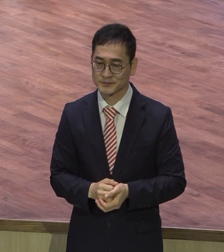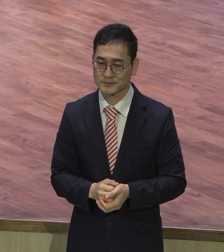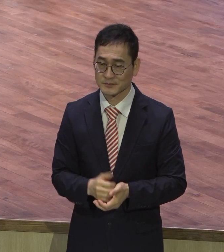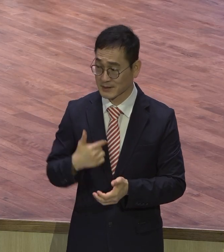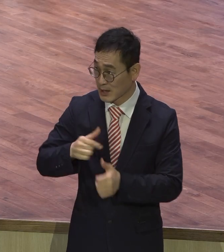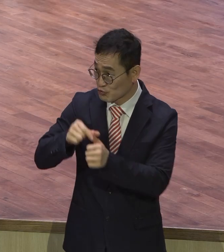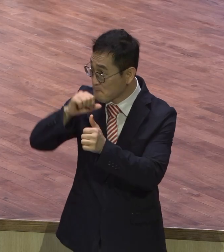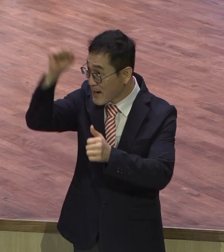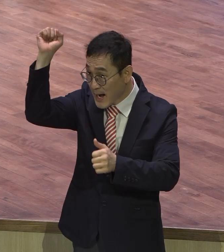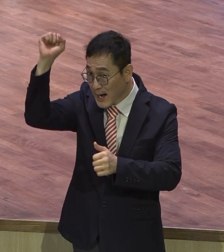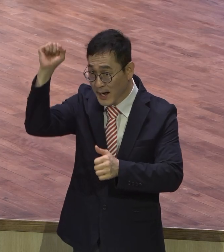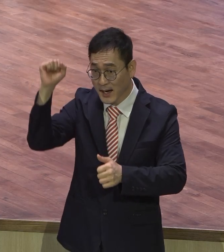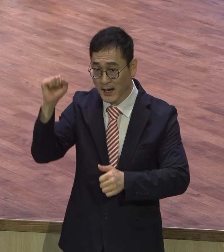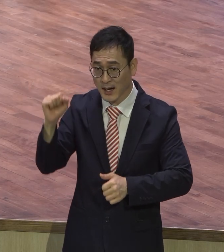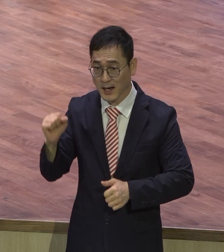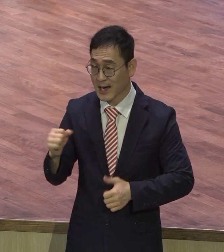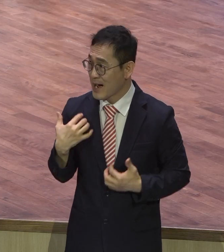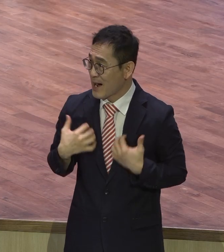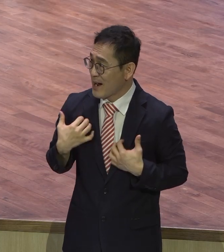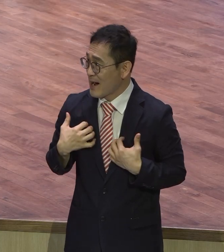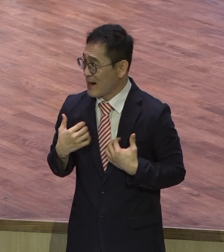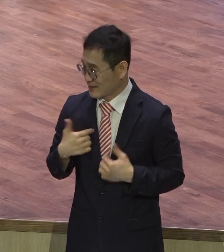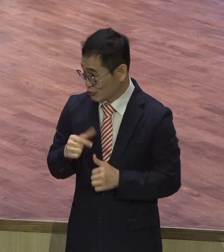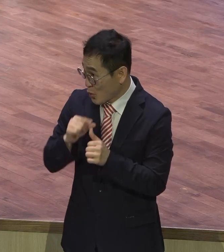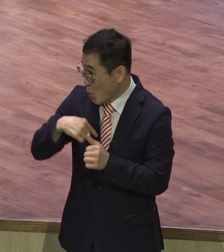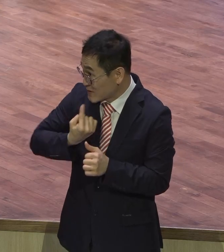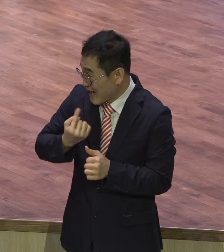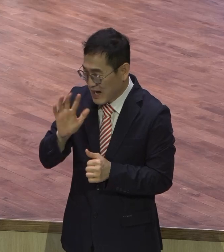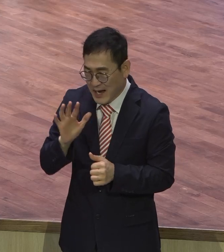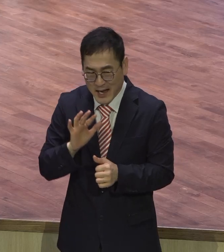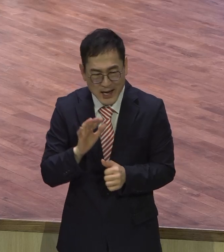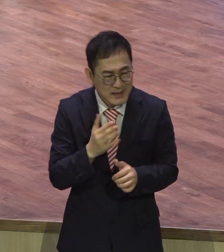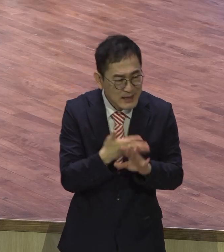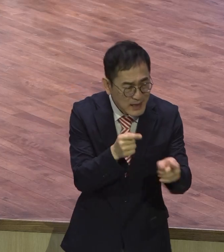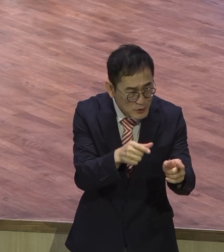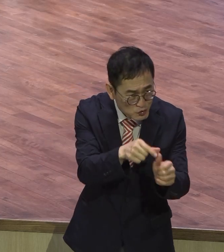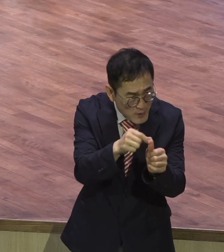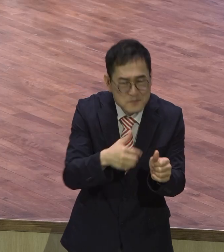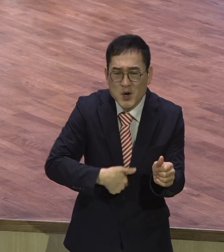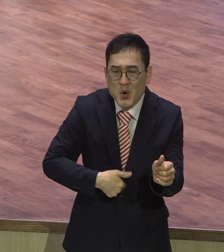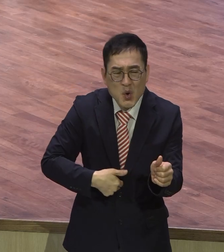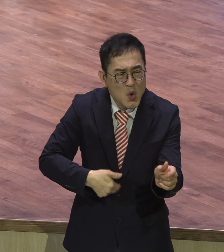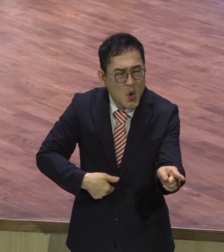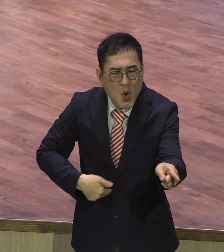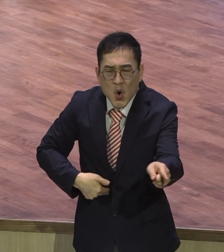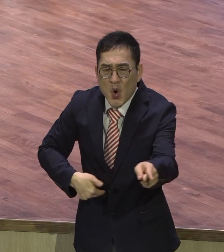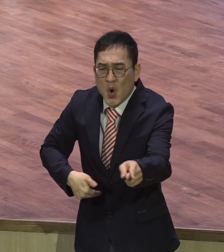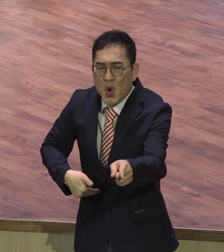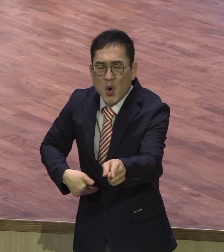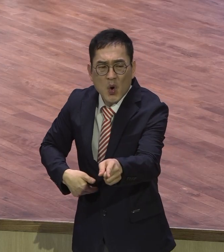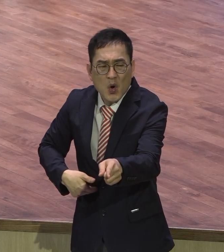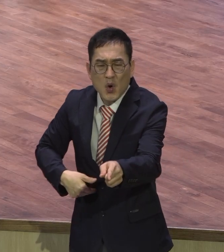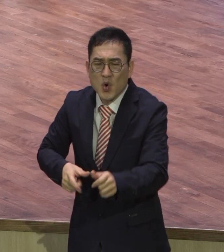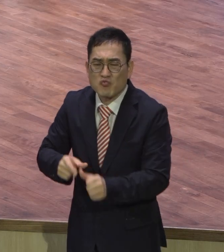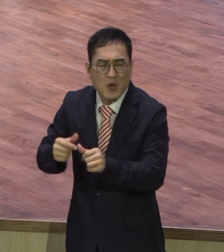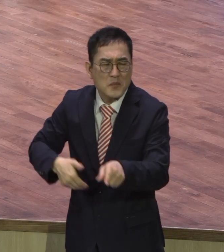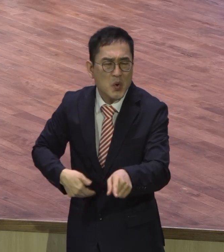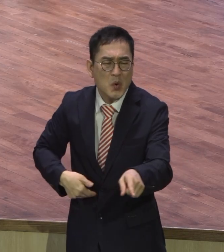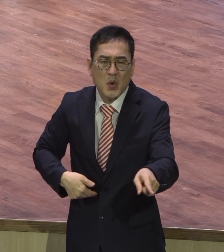구원에 확신이 있다고 하면 불신자를 바라볼 때 불쌍히 여기는 마음이 생기게 돼 있어요. 안타깝게